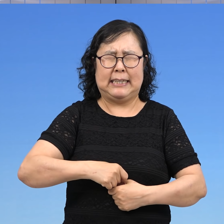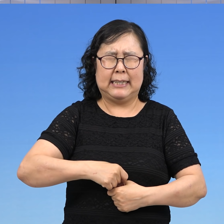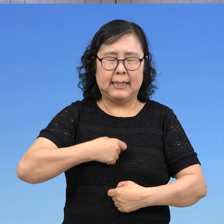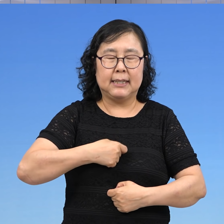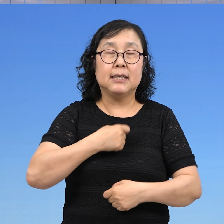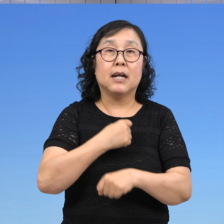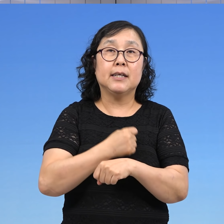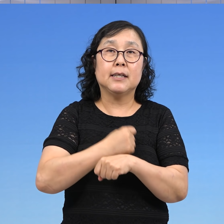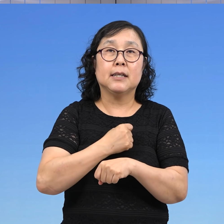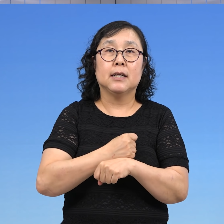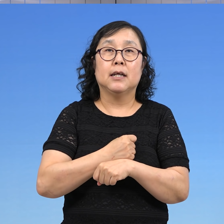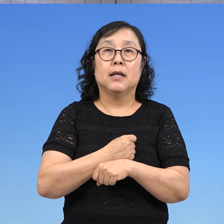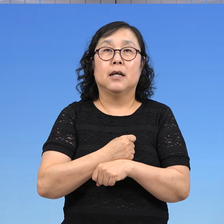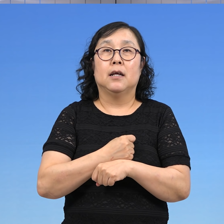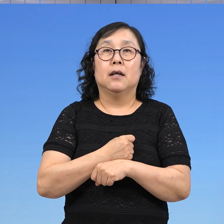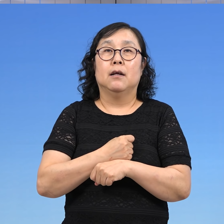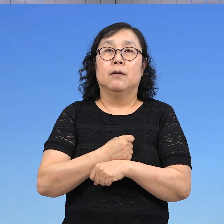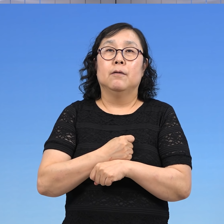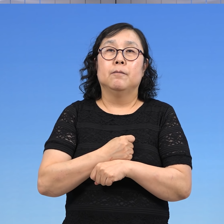심 시 간